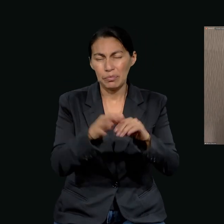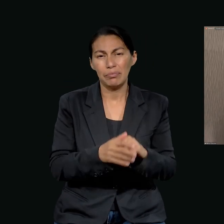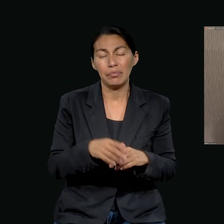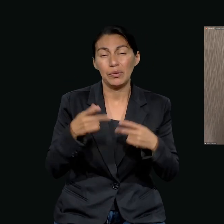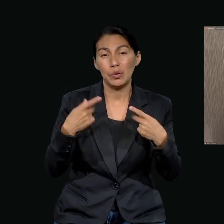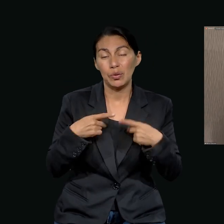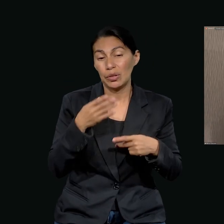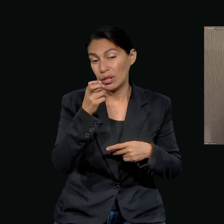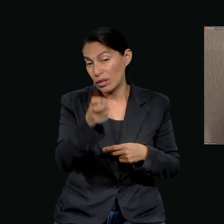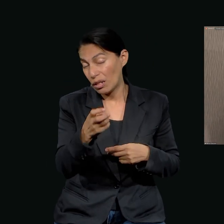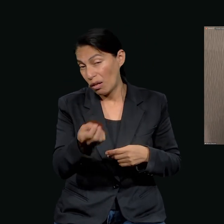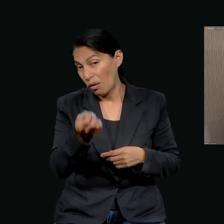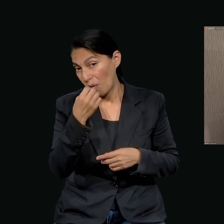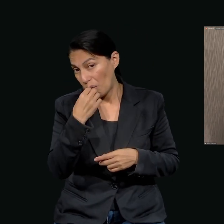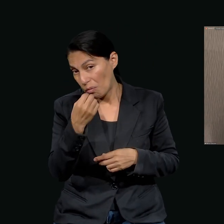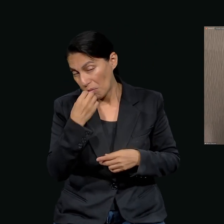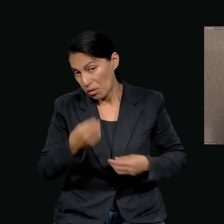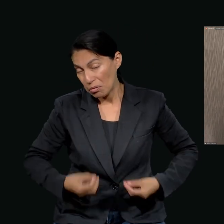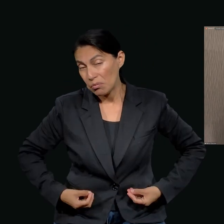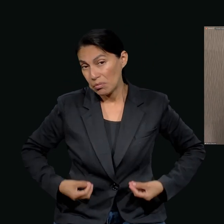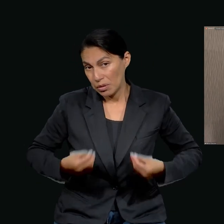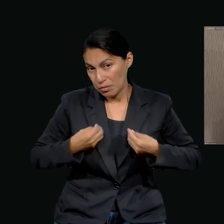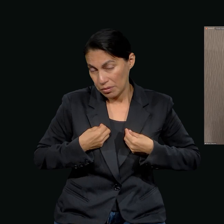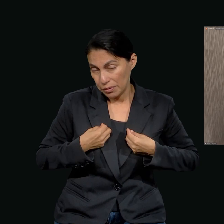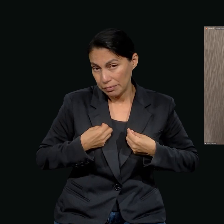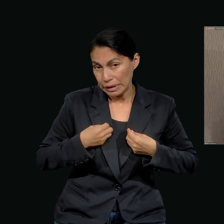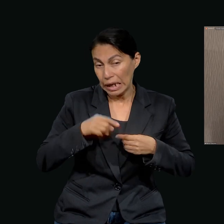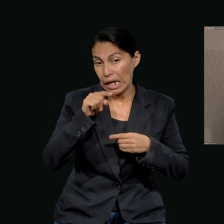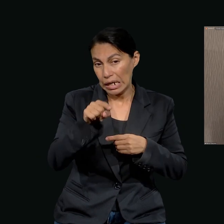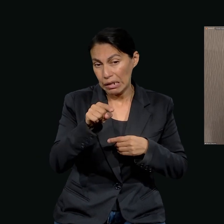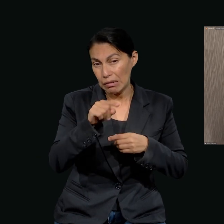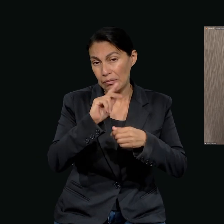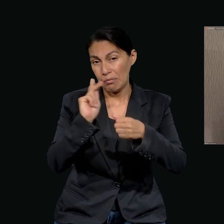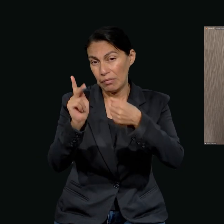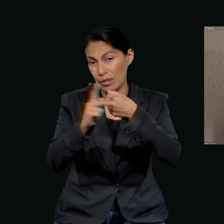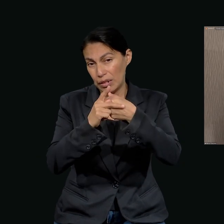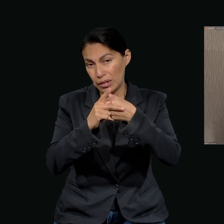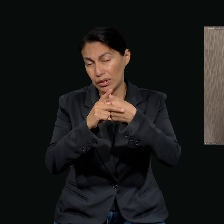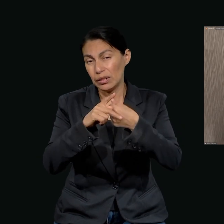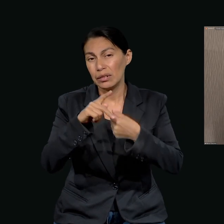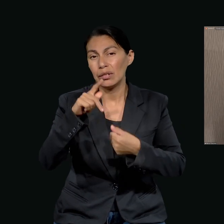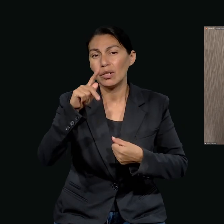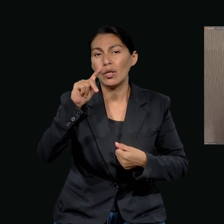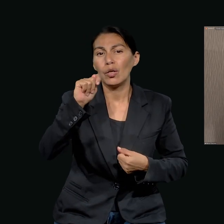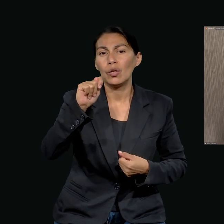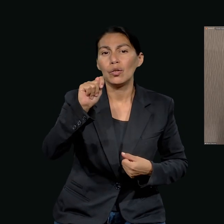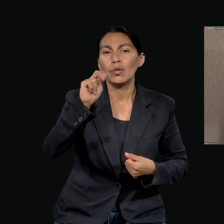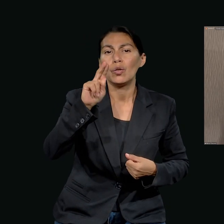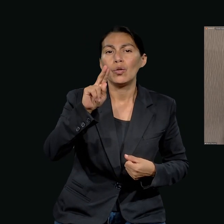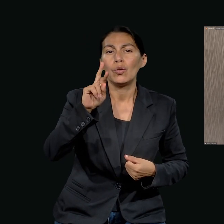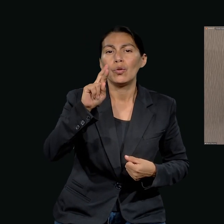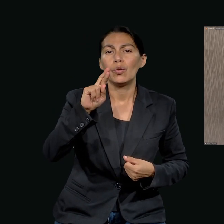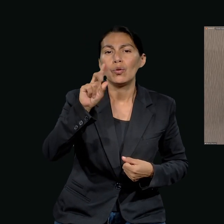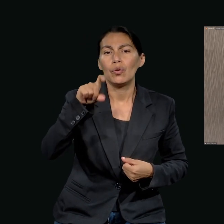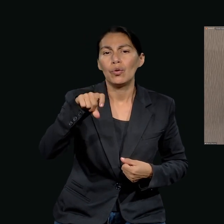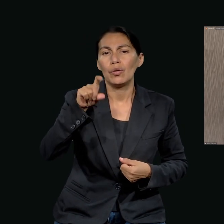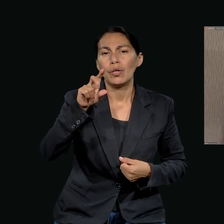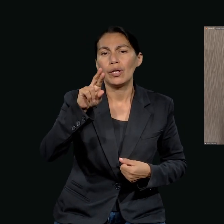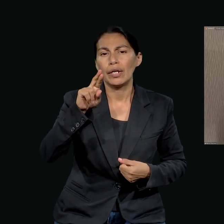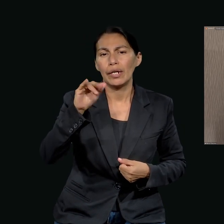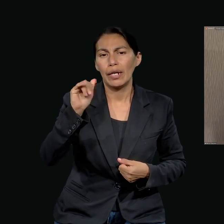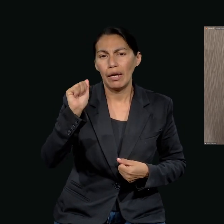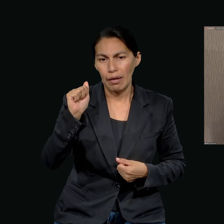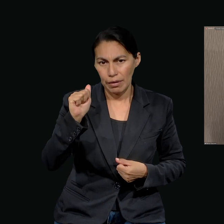Pues sus Provisiones Para que esta gente Pueda comer Y sobrevivir Oremos por Turquía